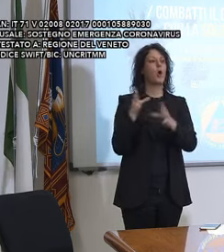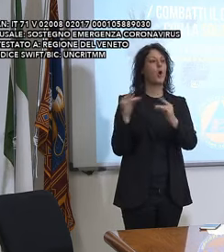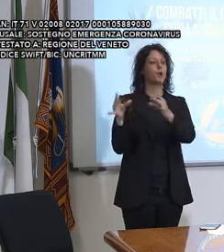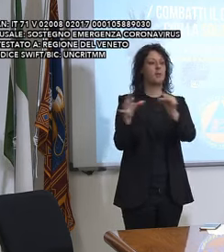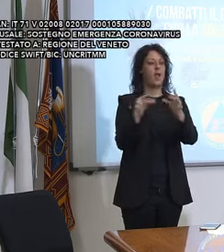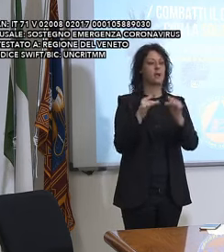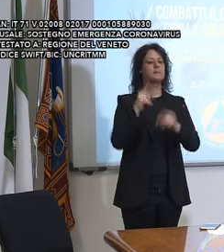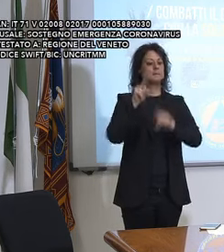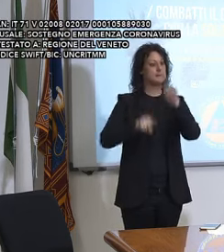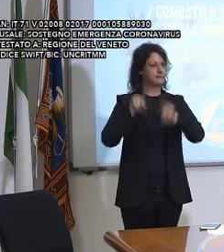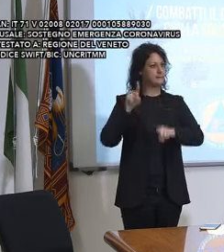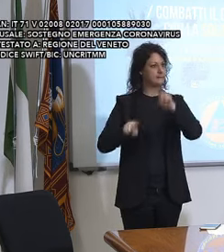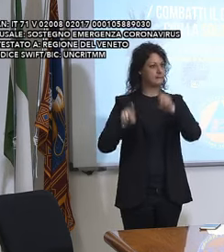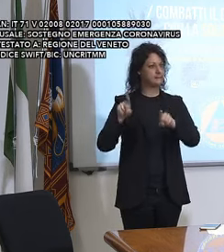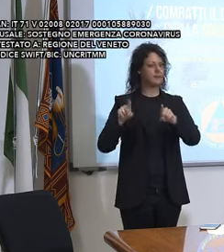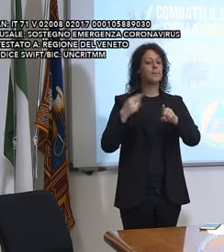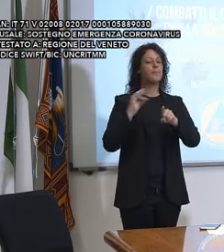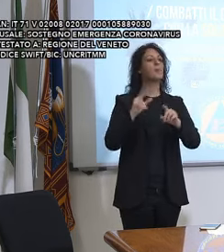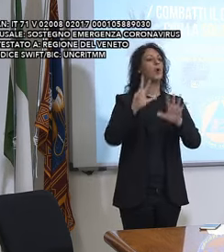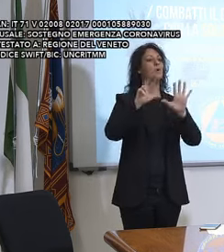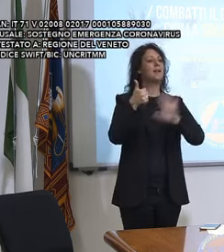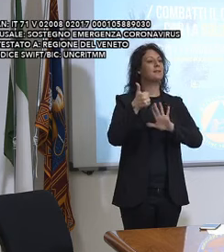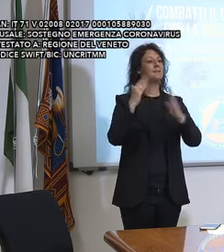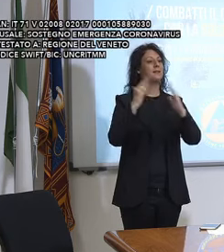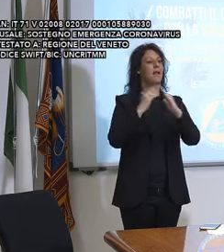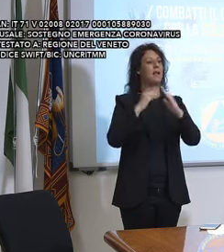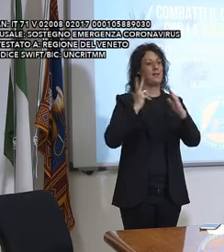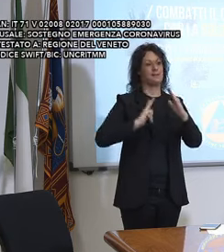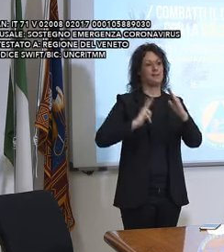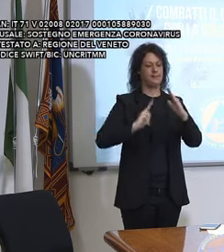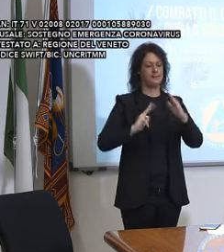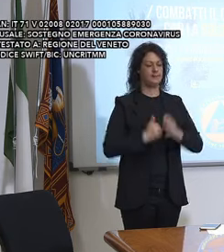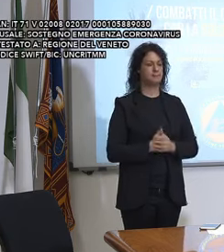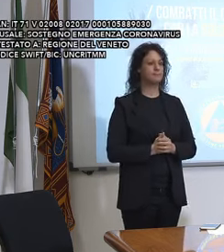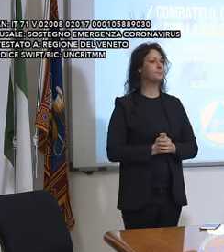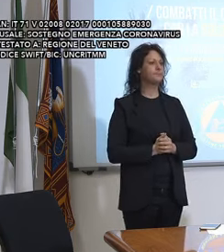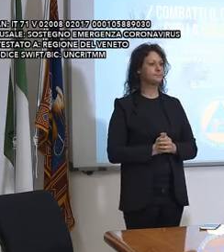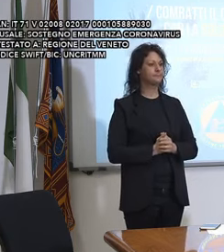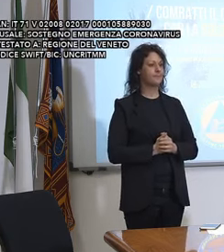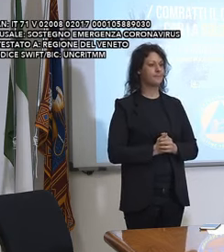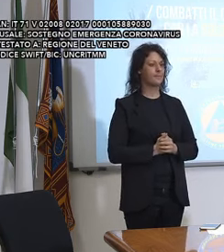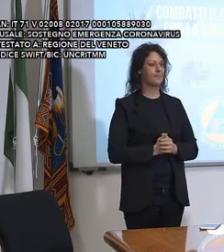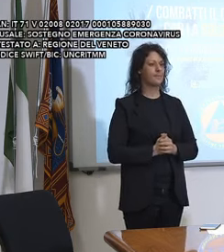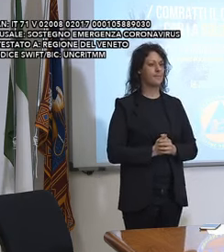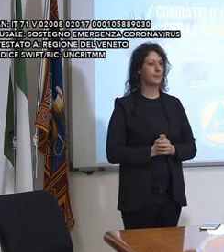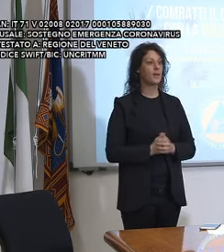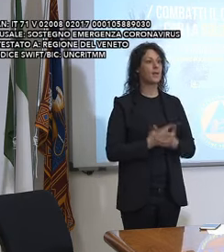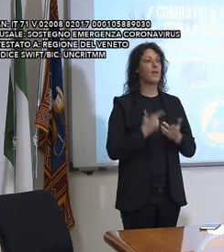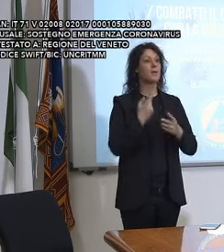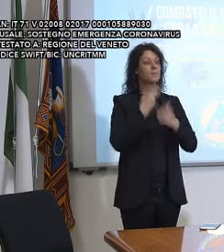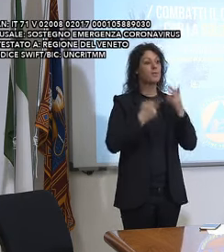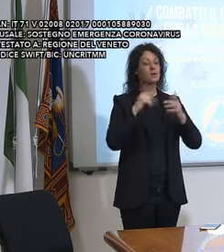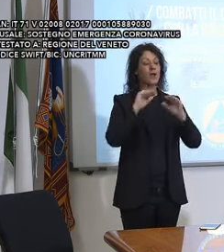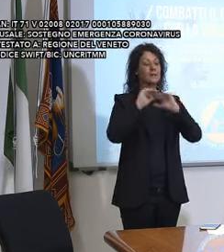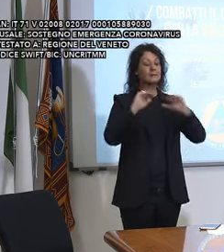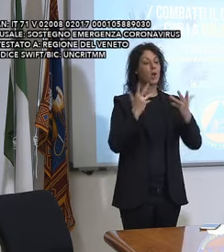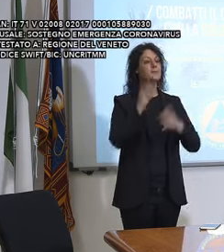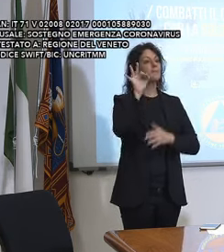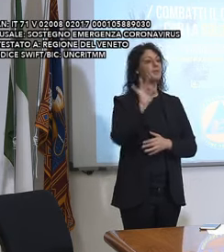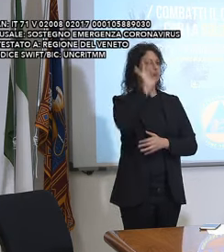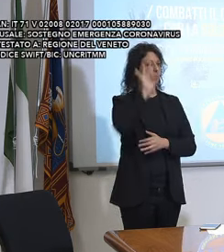e corrispondono a 86 strutture. Abbiamo cercato anche di suddividere la percentuale,